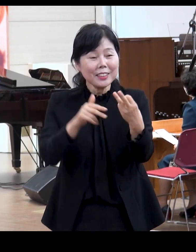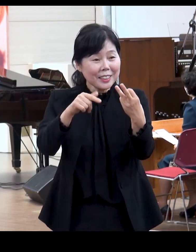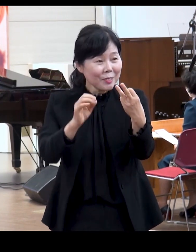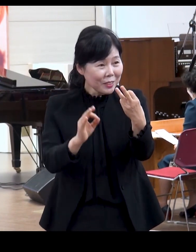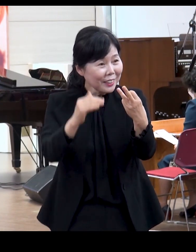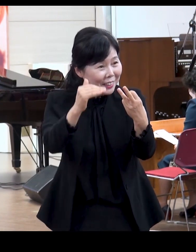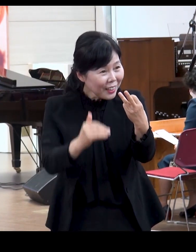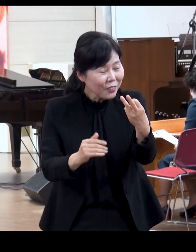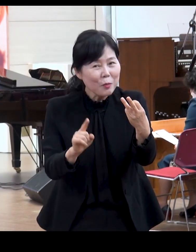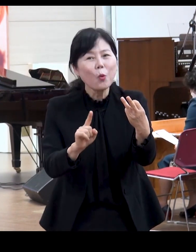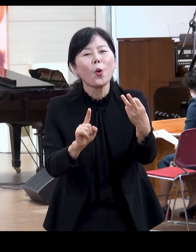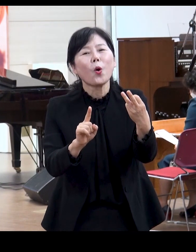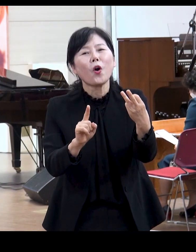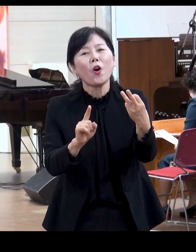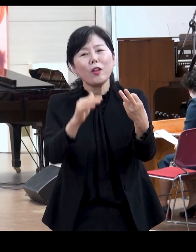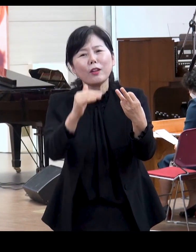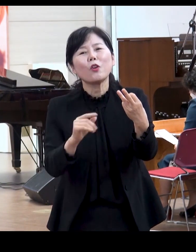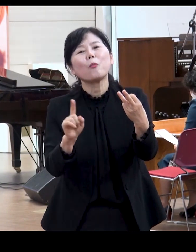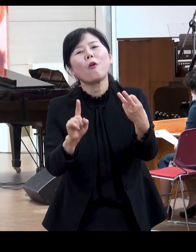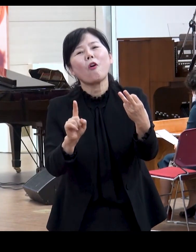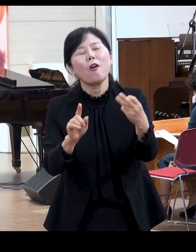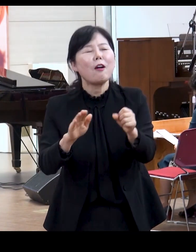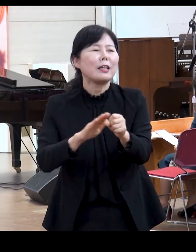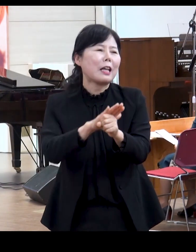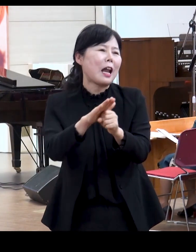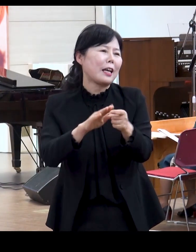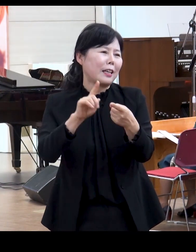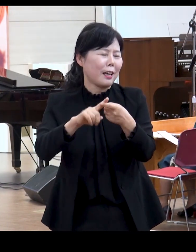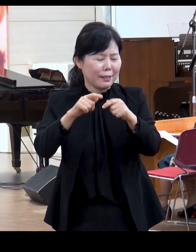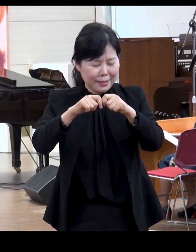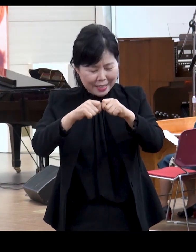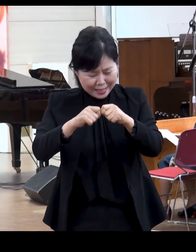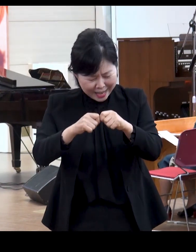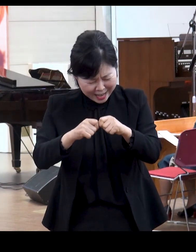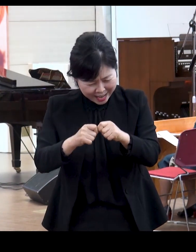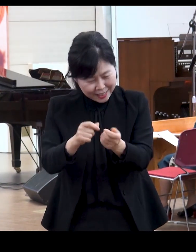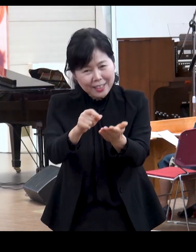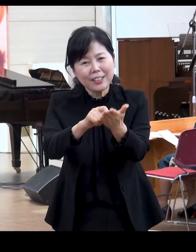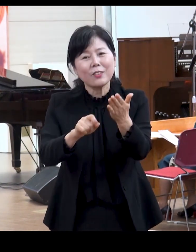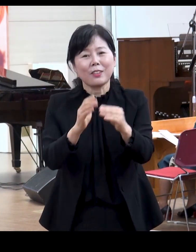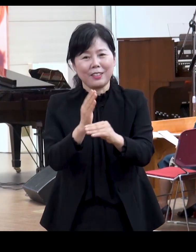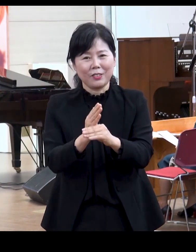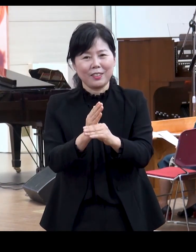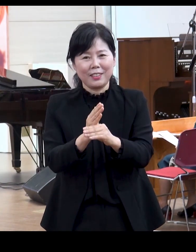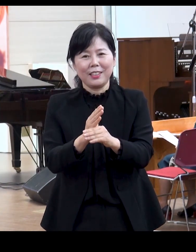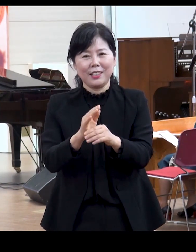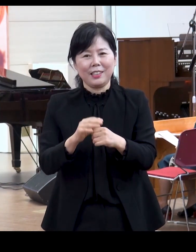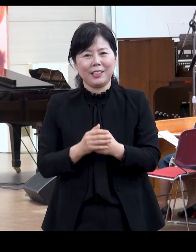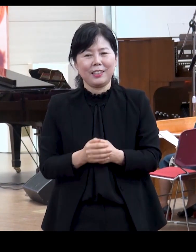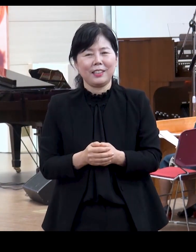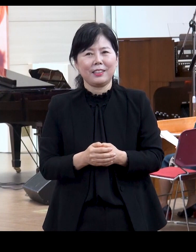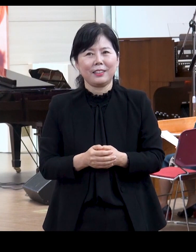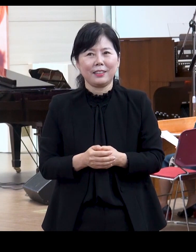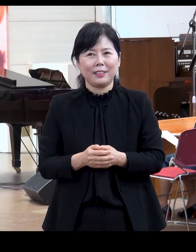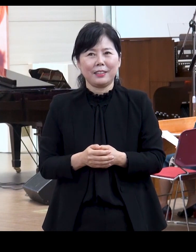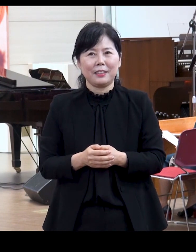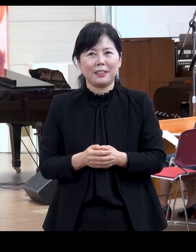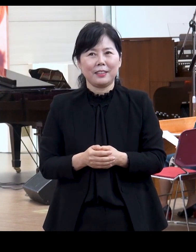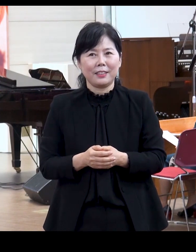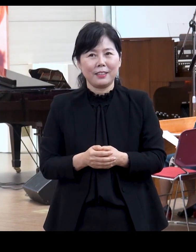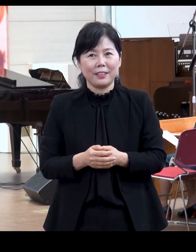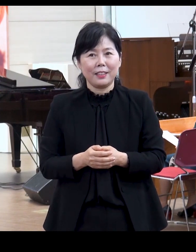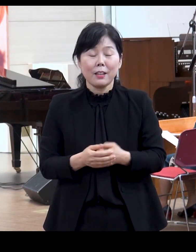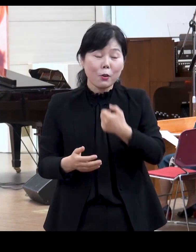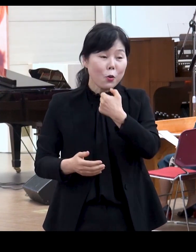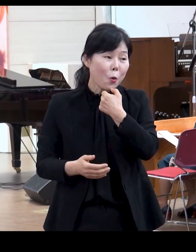무슨 내용입니까? 사랑장이잖아요. 사랑을 이야기하니까 사랑장입니다. 여기